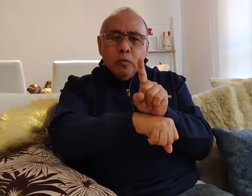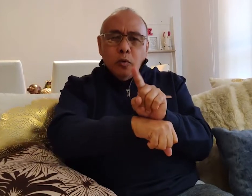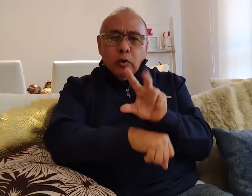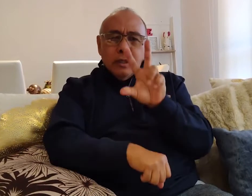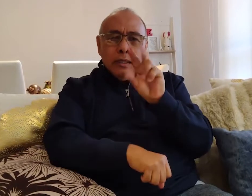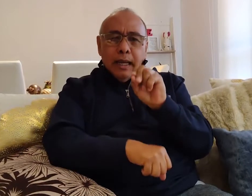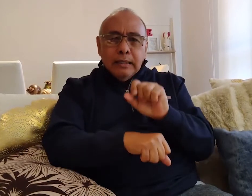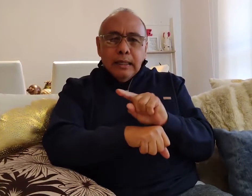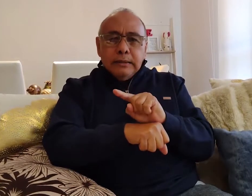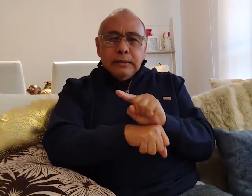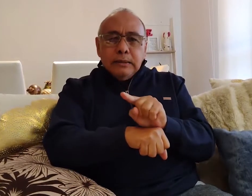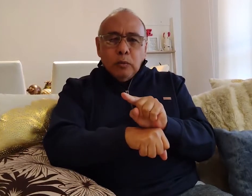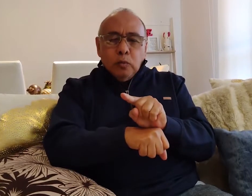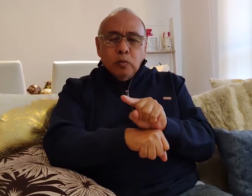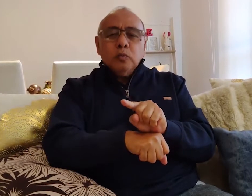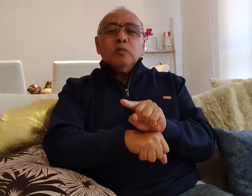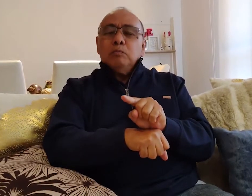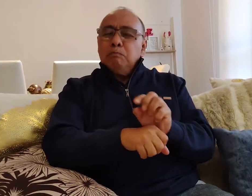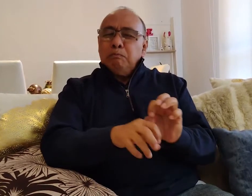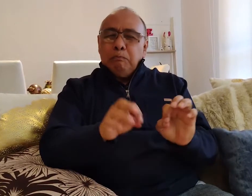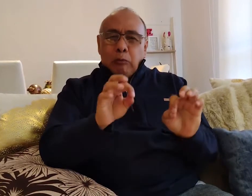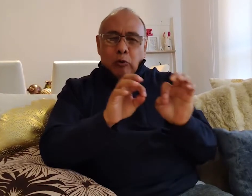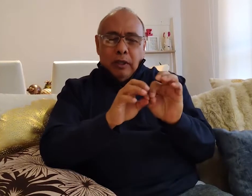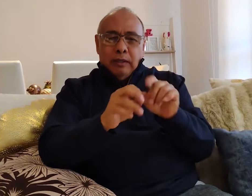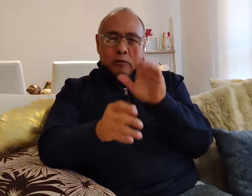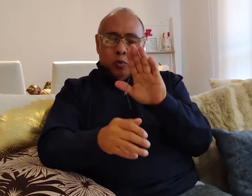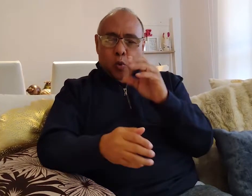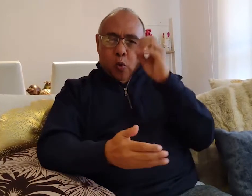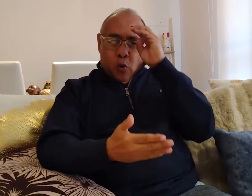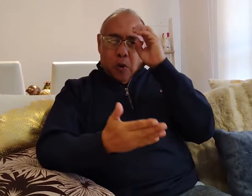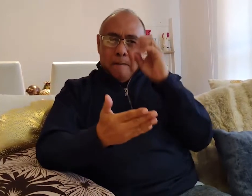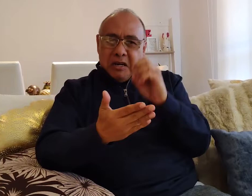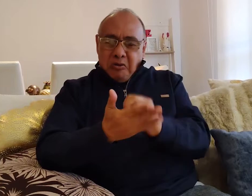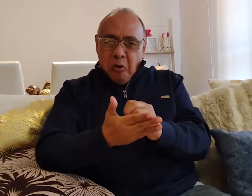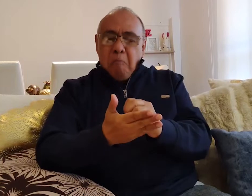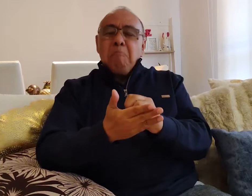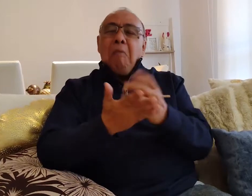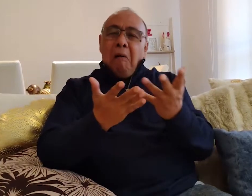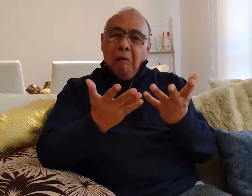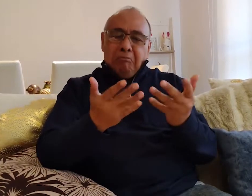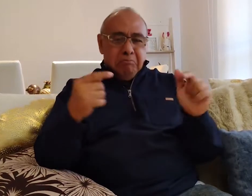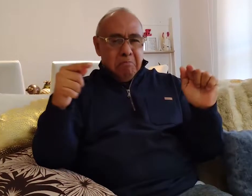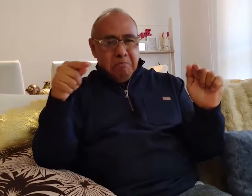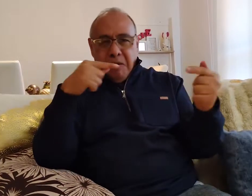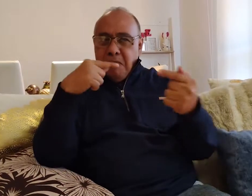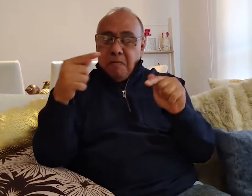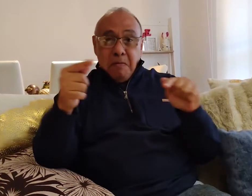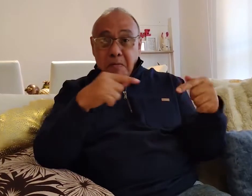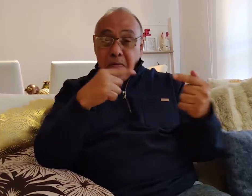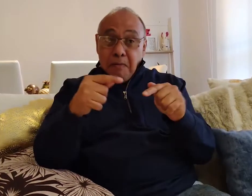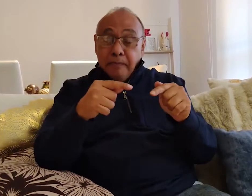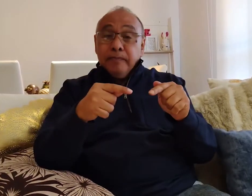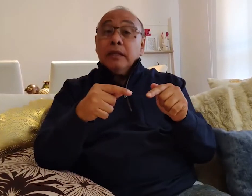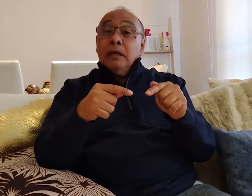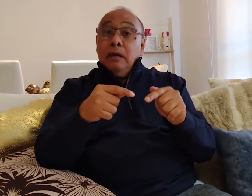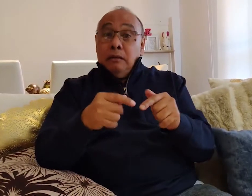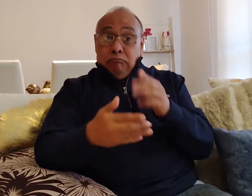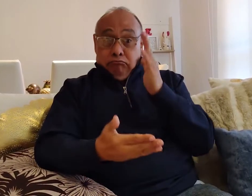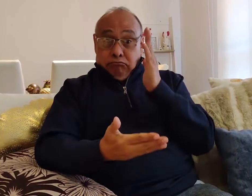duración 1 minuto 30 segundos. Es importante que nos compartan su opinión para poder debatir este